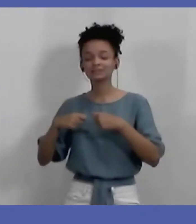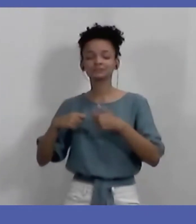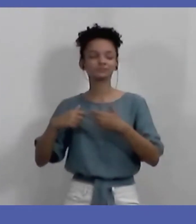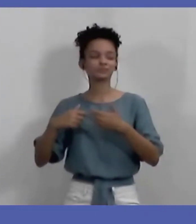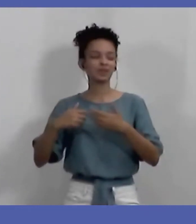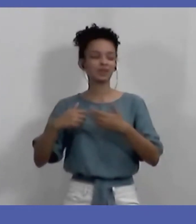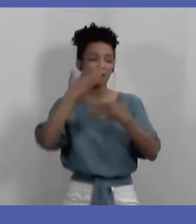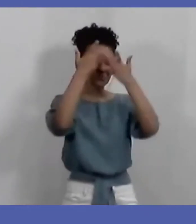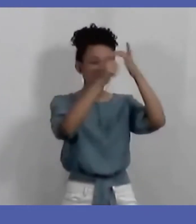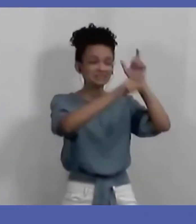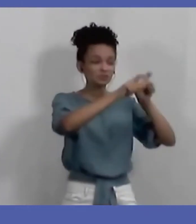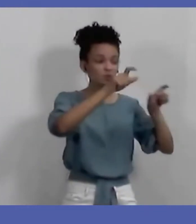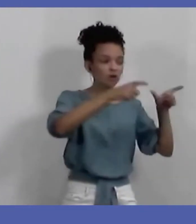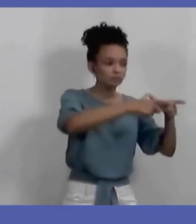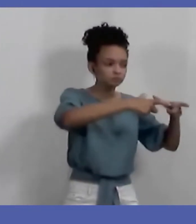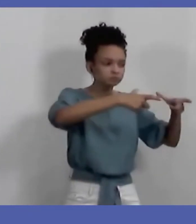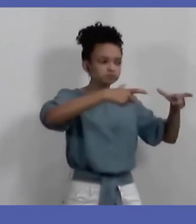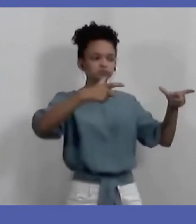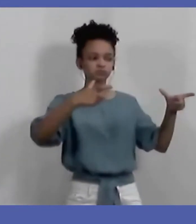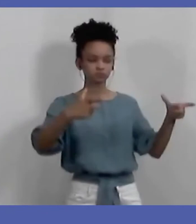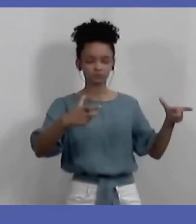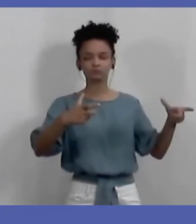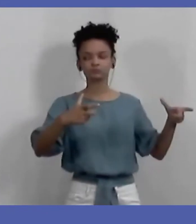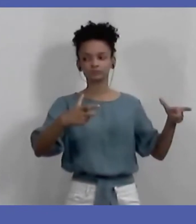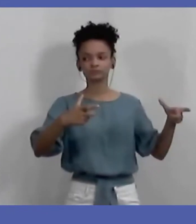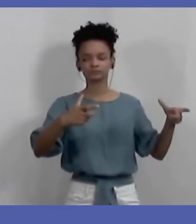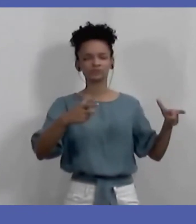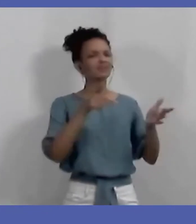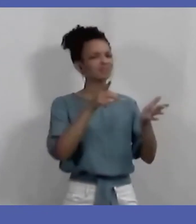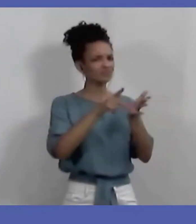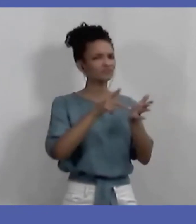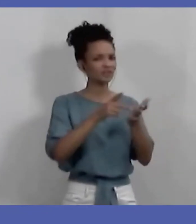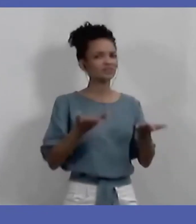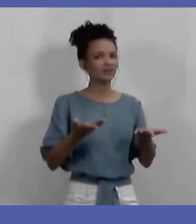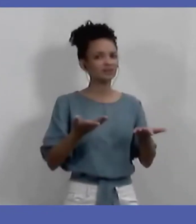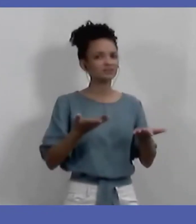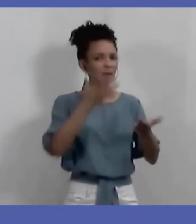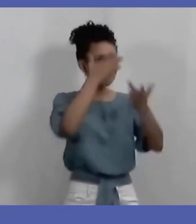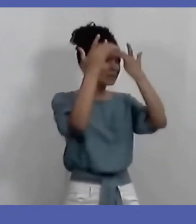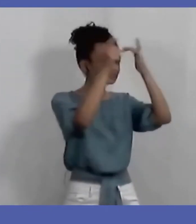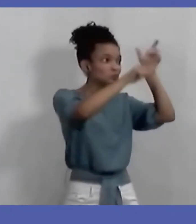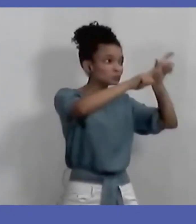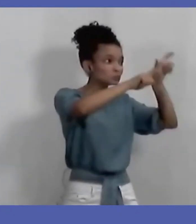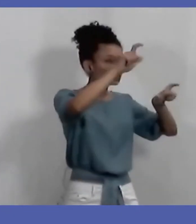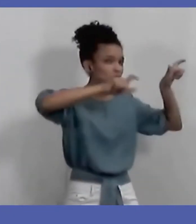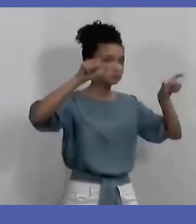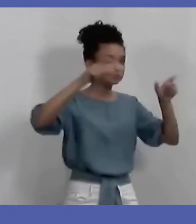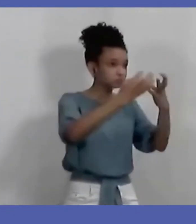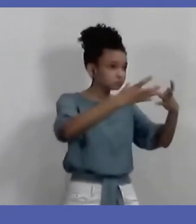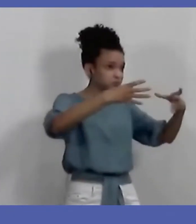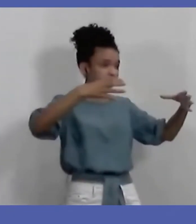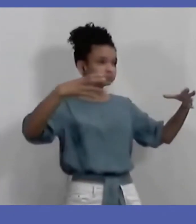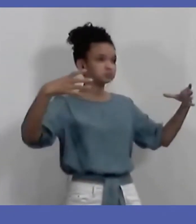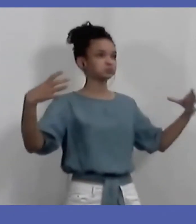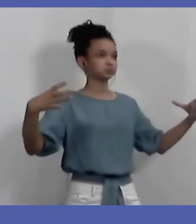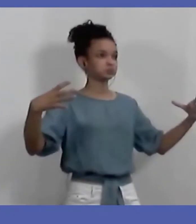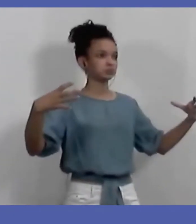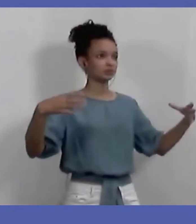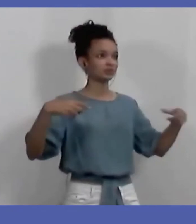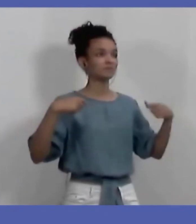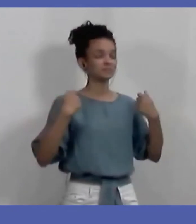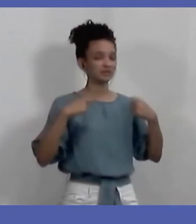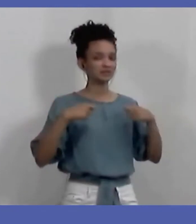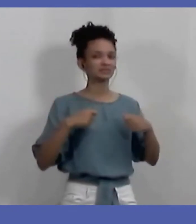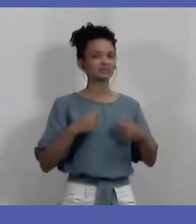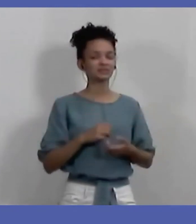É ou não é, né? É grande ou não é? Quando vocês saem para a rua, a seara não é grande?